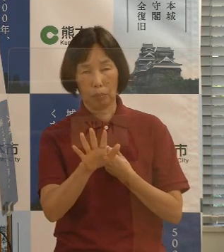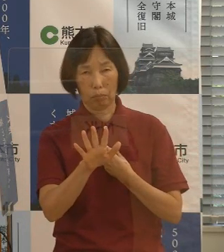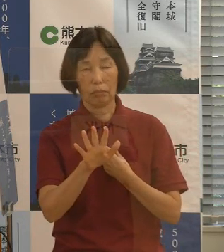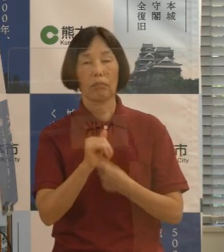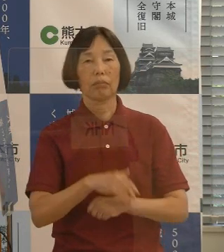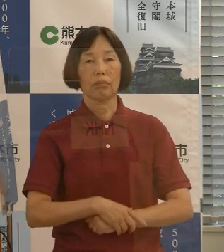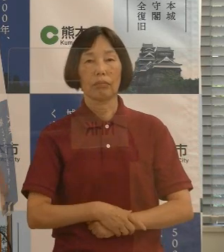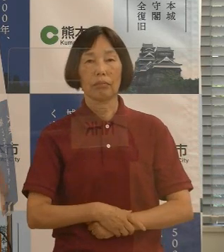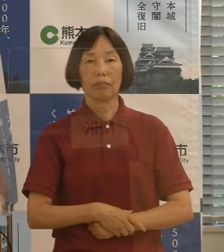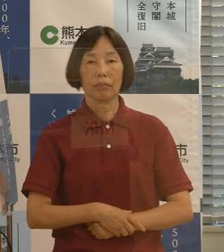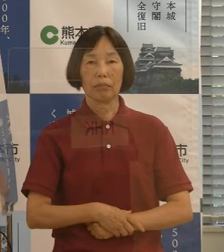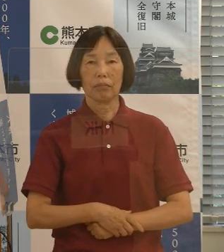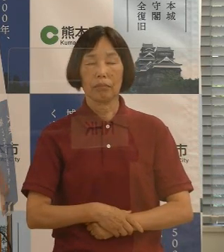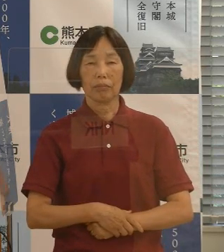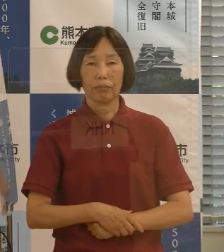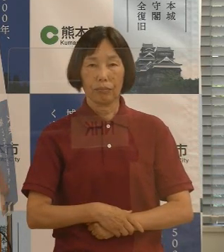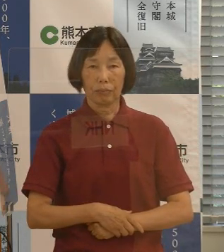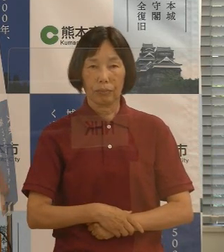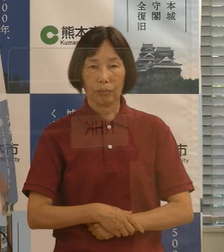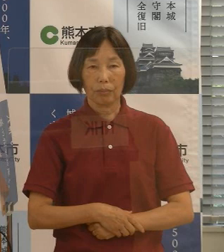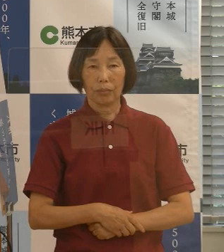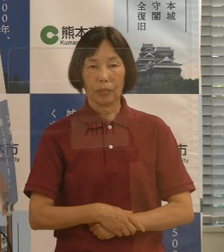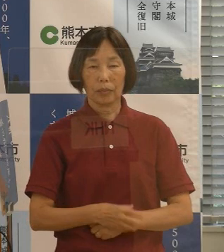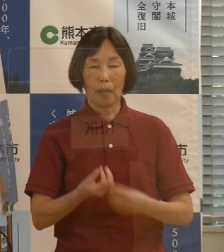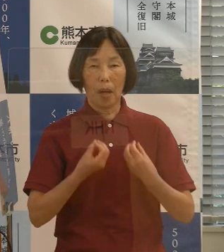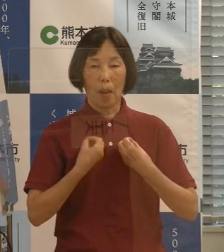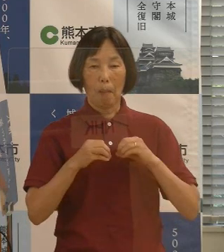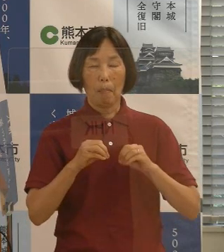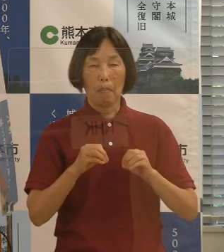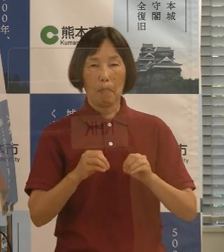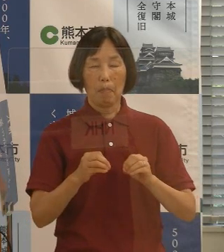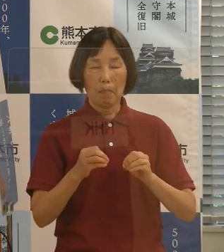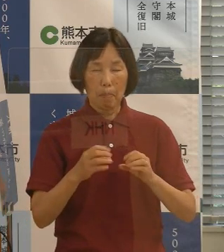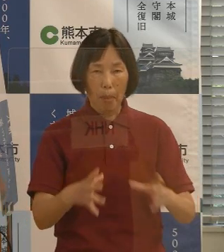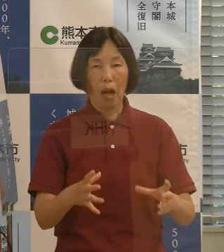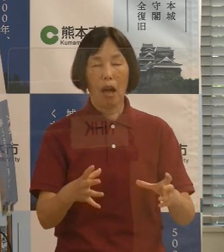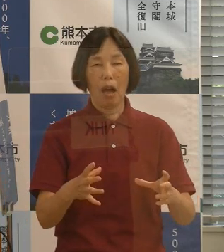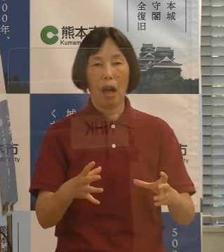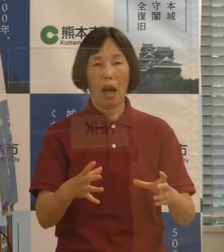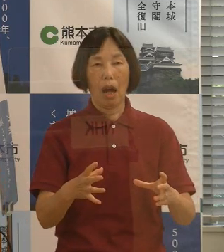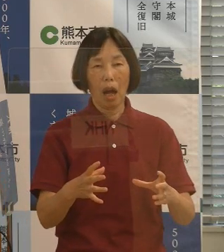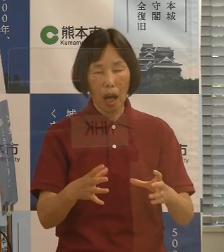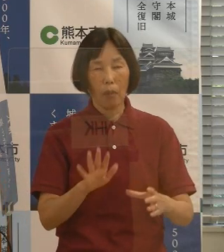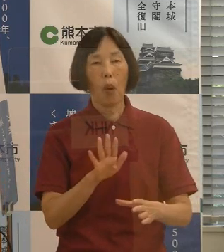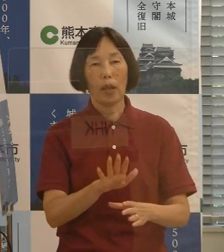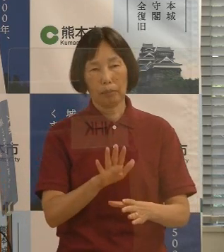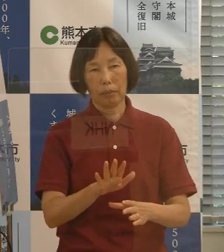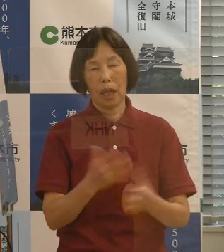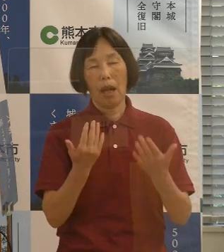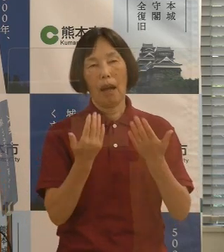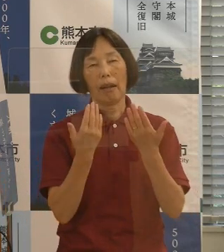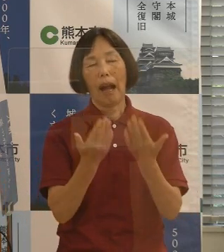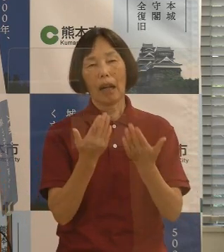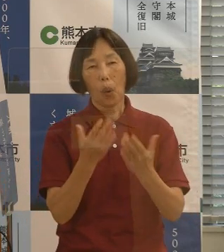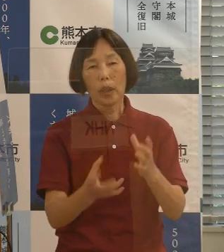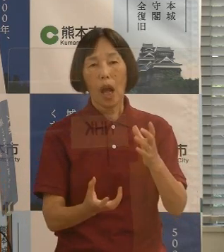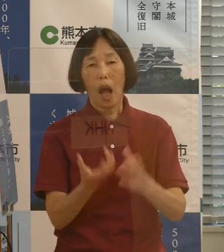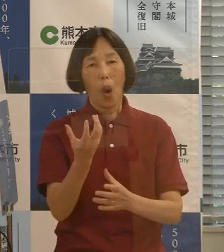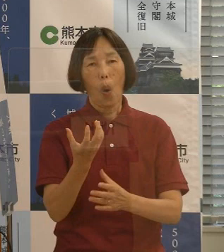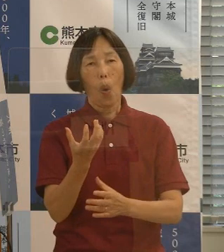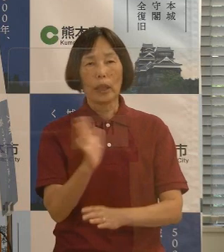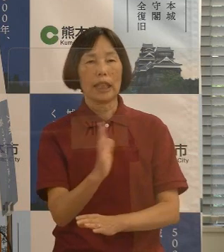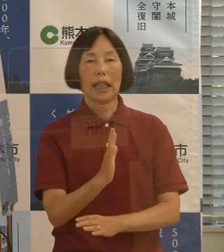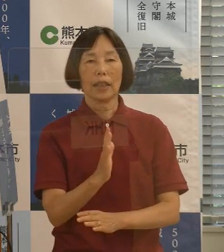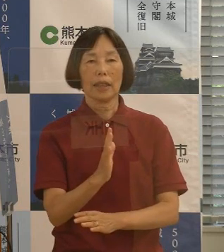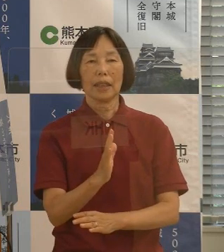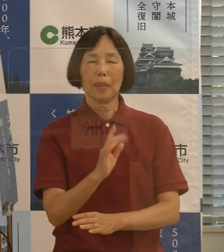それから、おそらくそういうクラスターも含めてですけれども、まあ、全く学校でそういったものが起きないとは言え